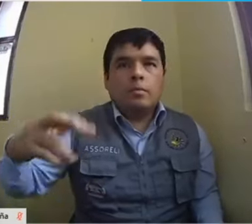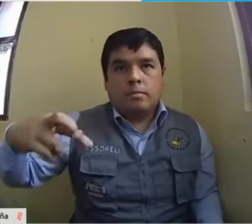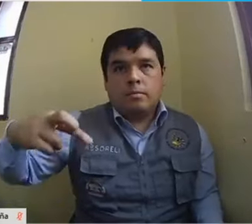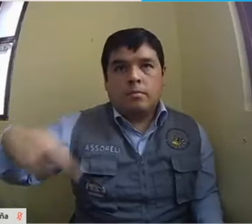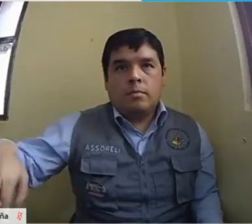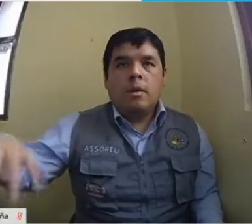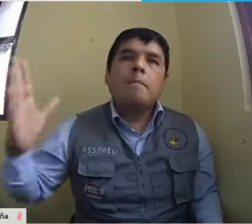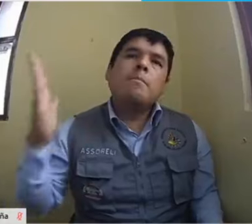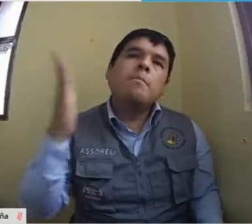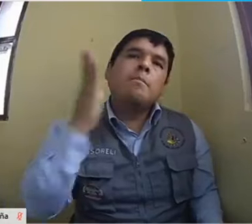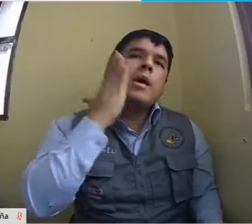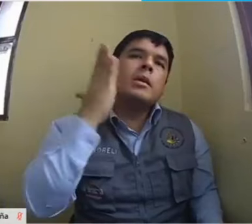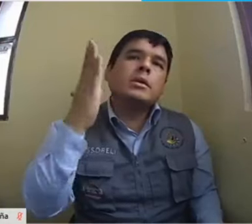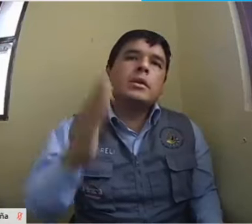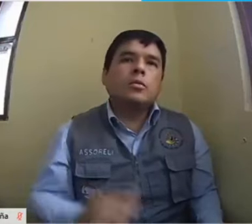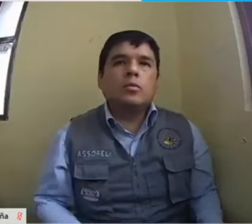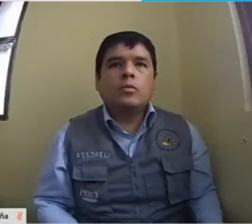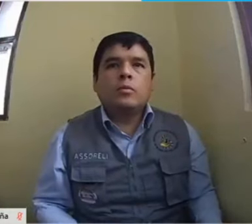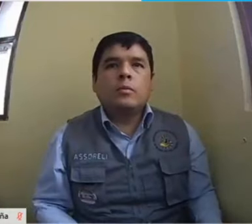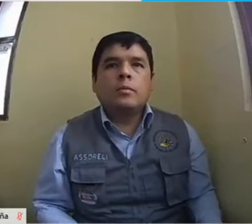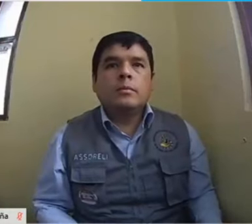y un golpecito. Igual, padrino,